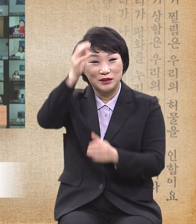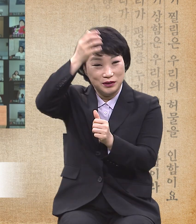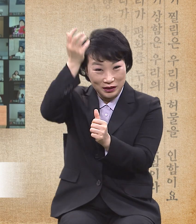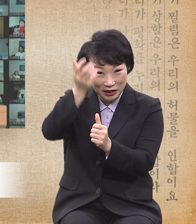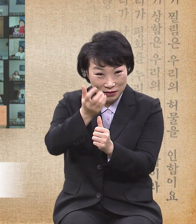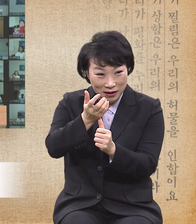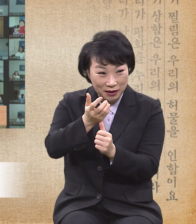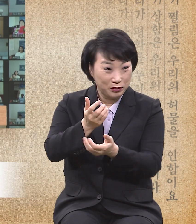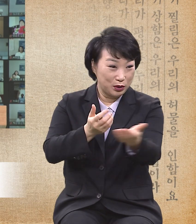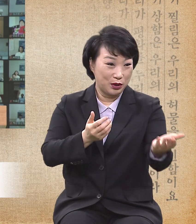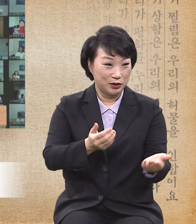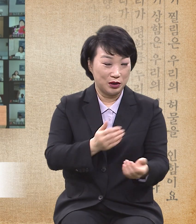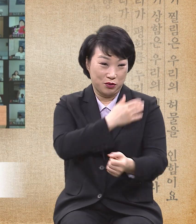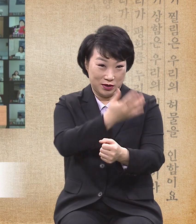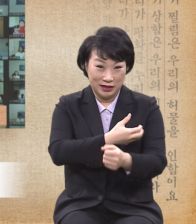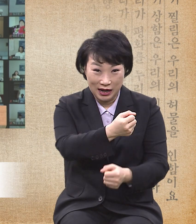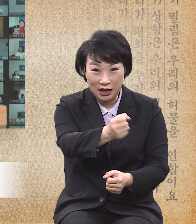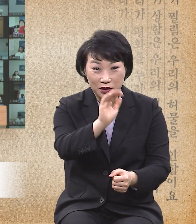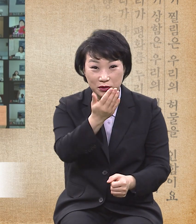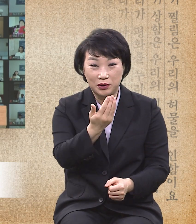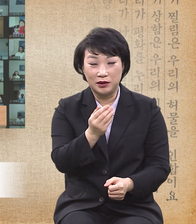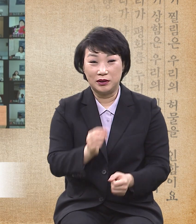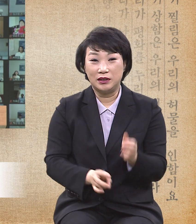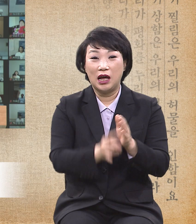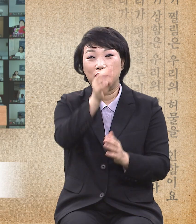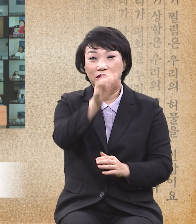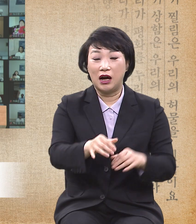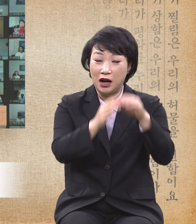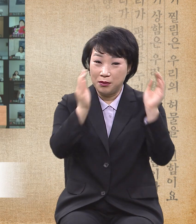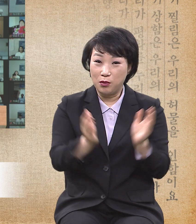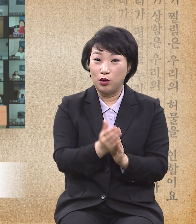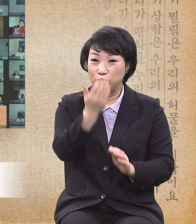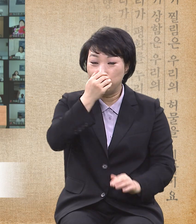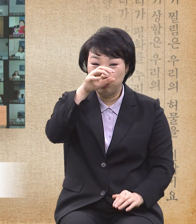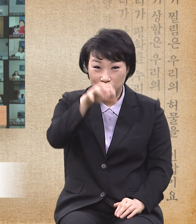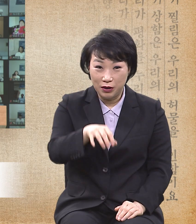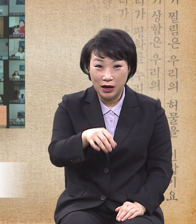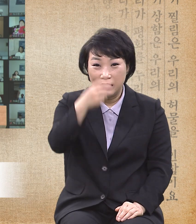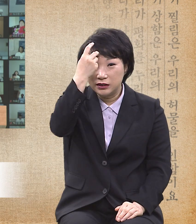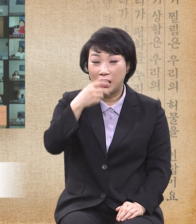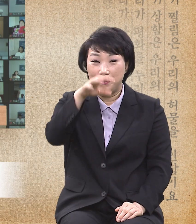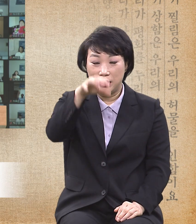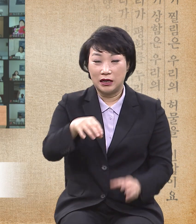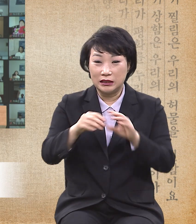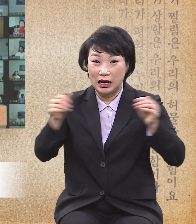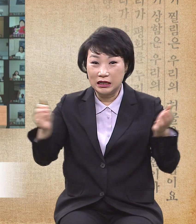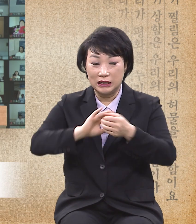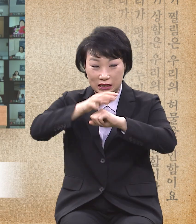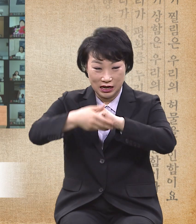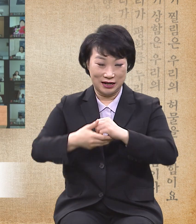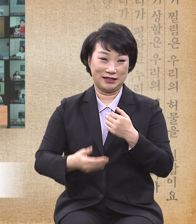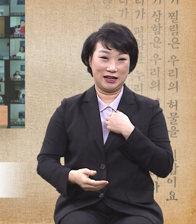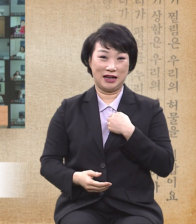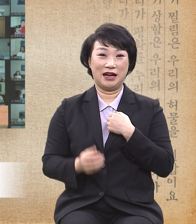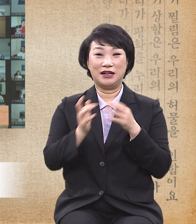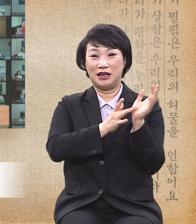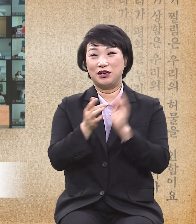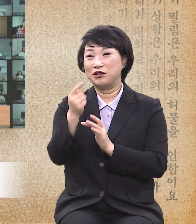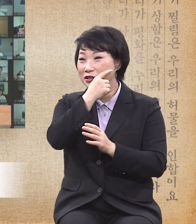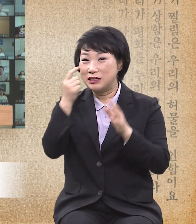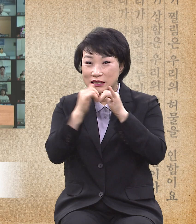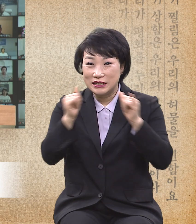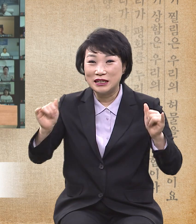성령이 임하시면 권능을 받고 예루살렘과 온 유대와 사마리아와 땅끝까지